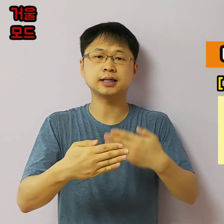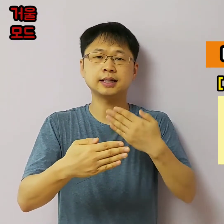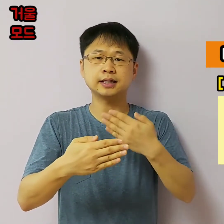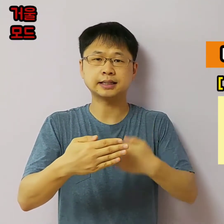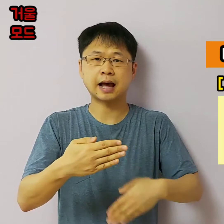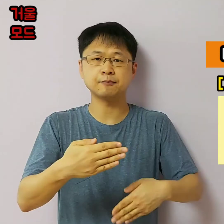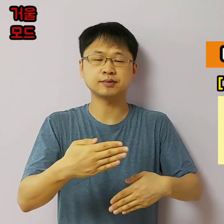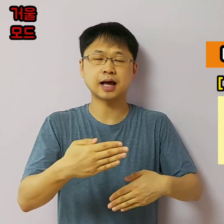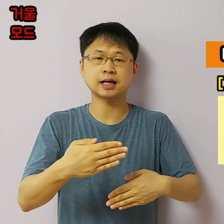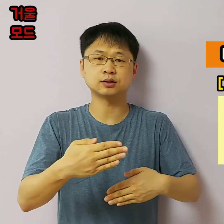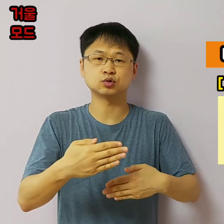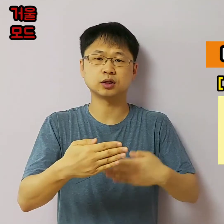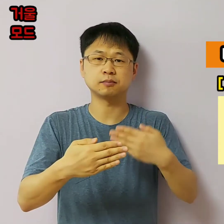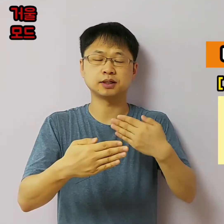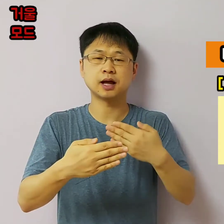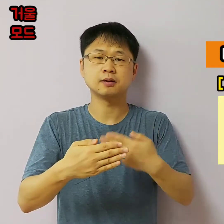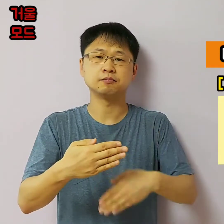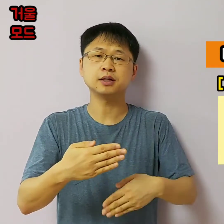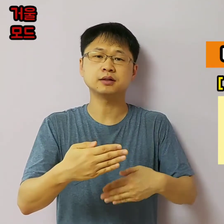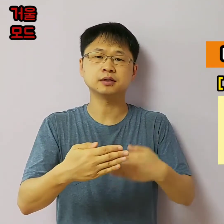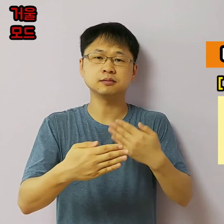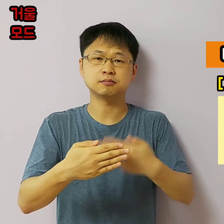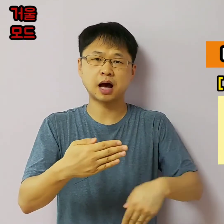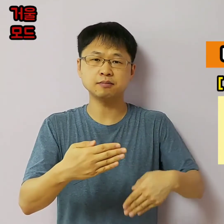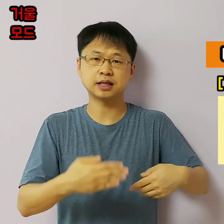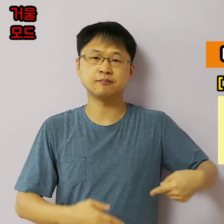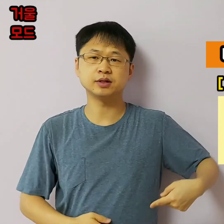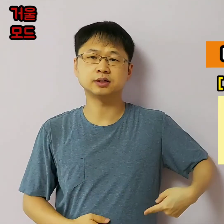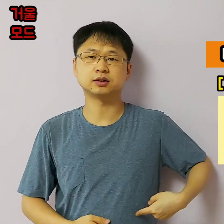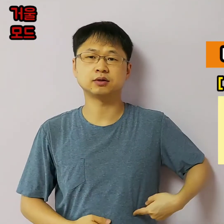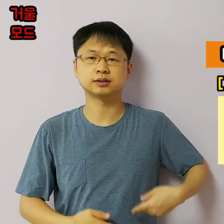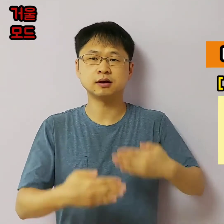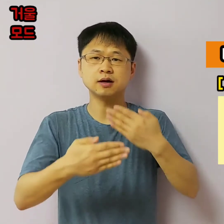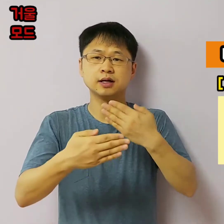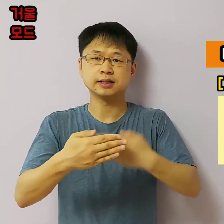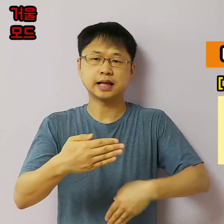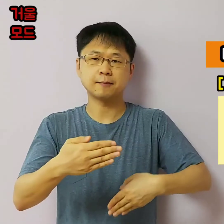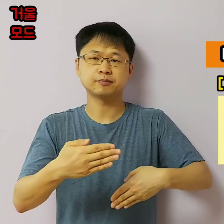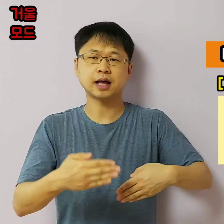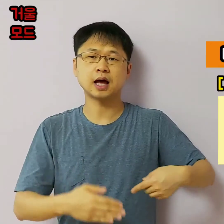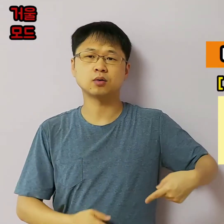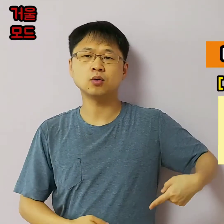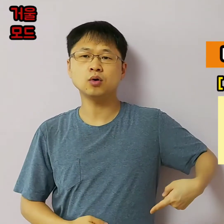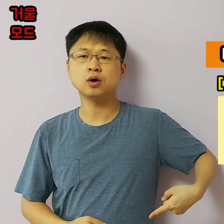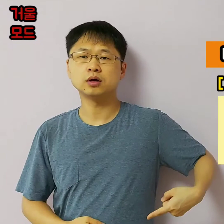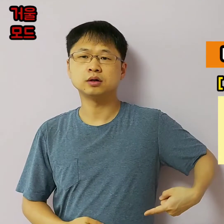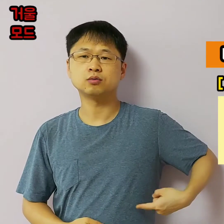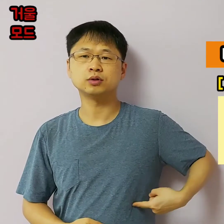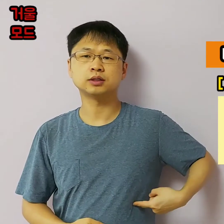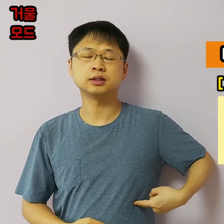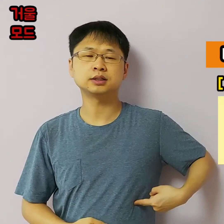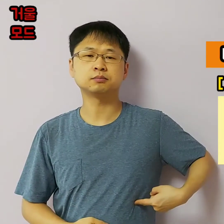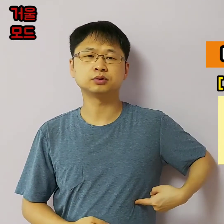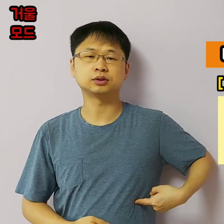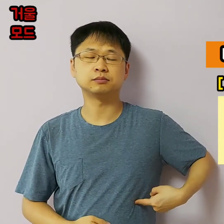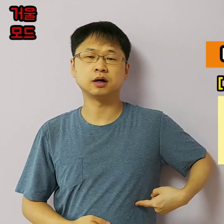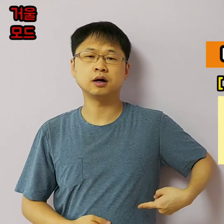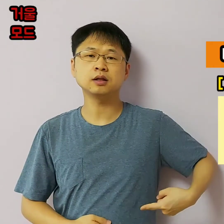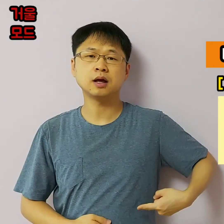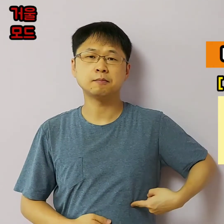빼기, 남다라는 수어가 됩니다. 미련은 마음이 남는 거죠. 그래서 남다 하고 옆구리를 짚어주시면